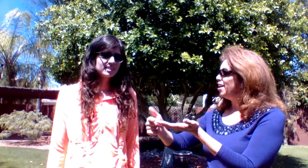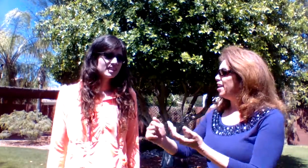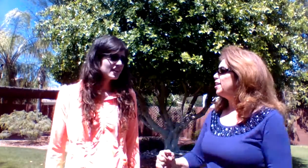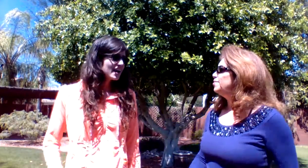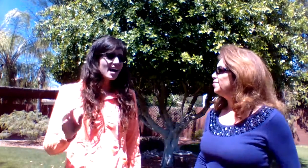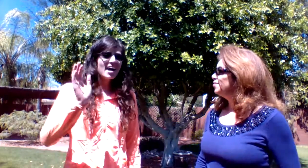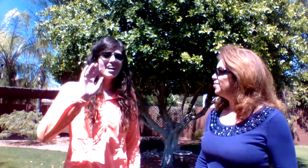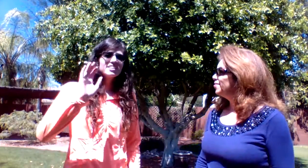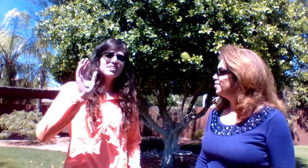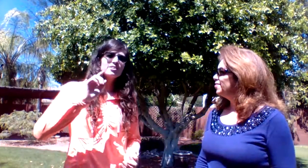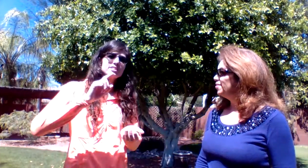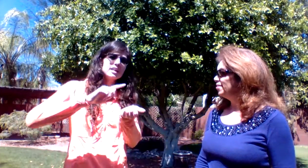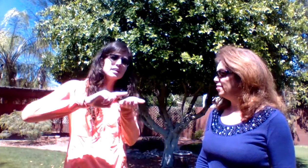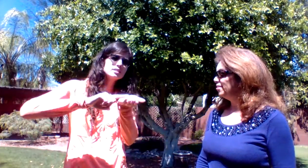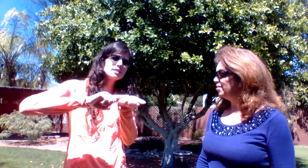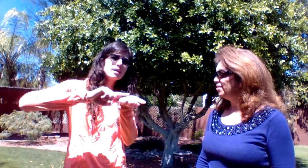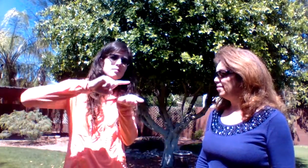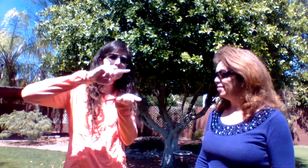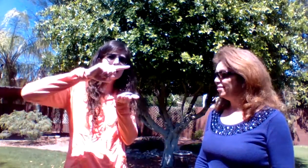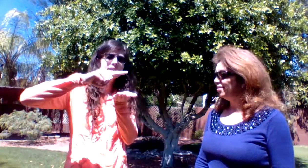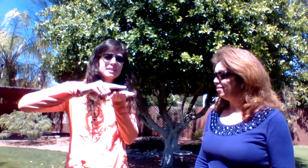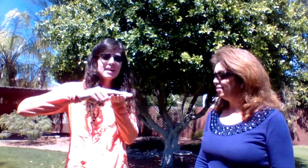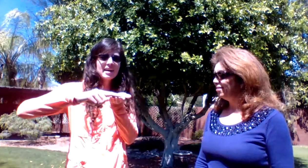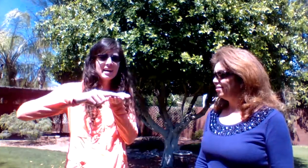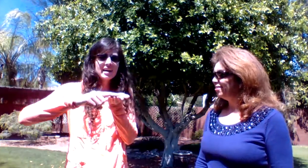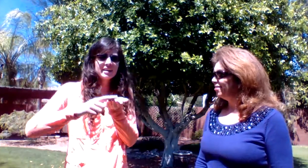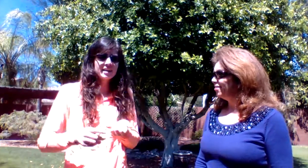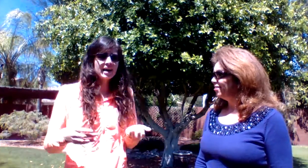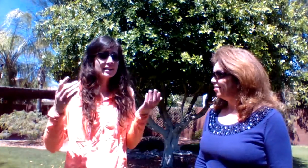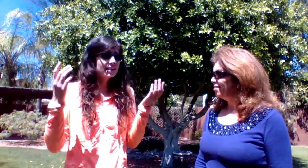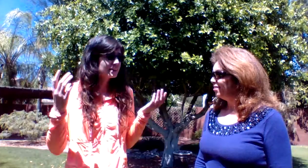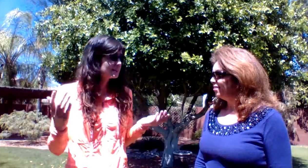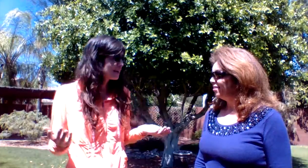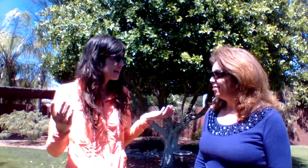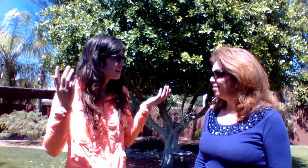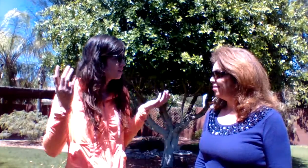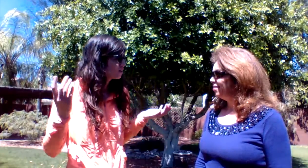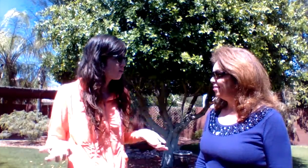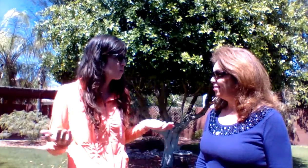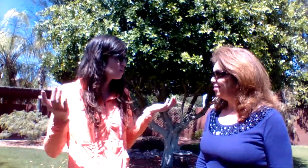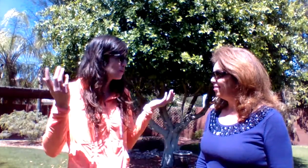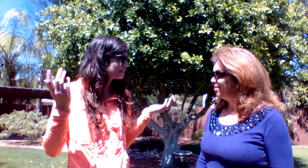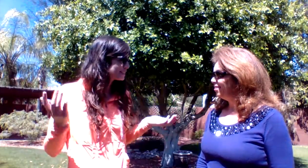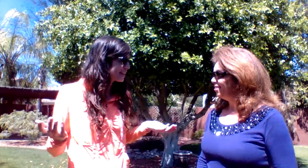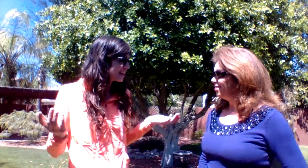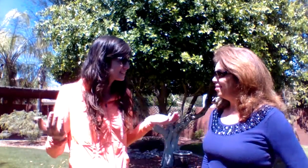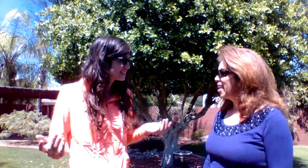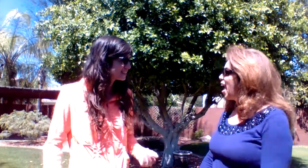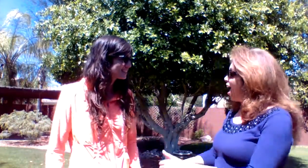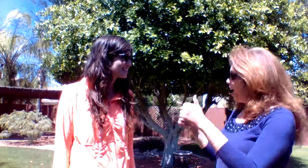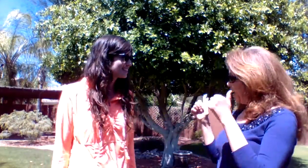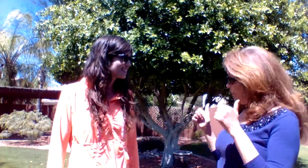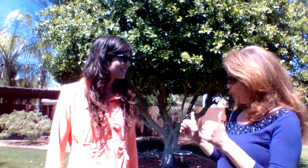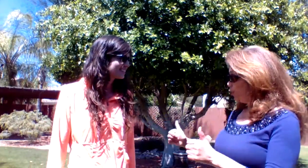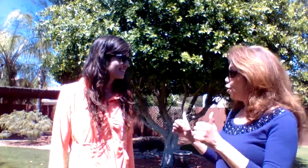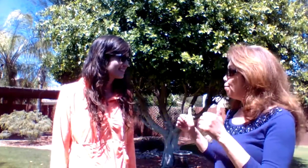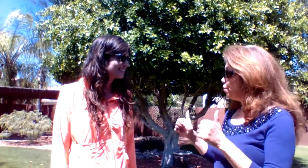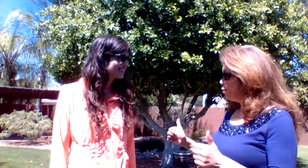mañana. Adiós, hasta mañana. ¿Qué tal? ¿Cómo estás? Estoy muy